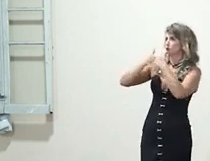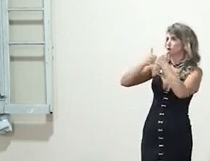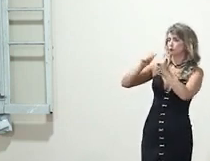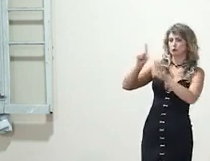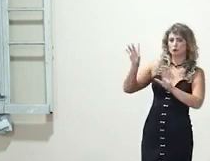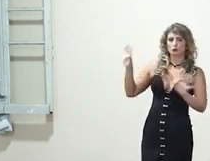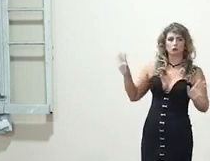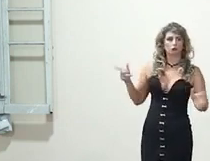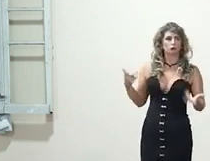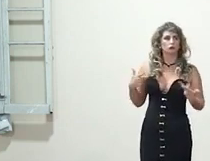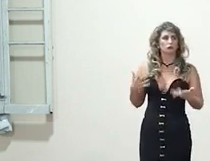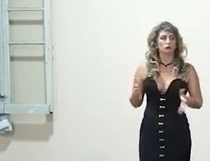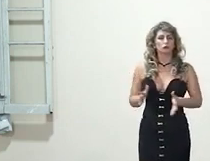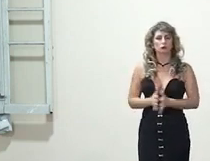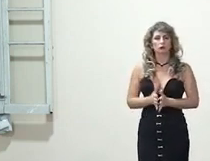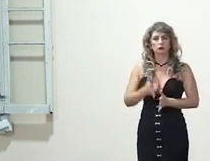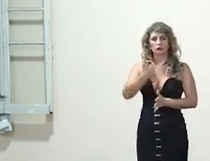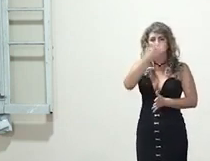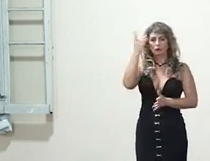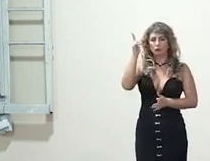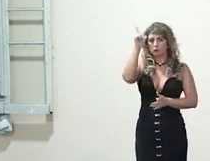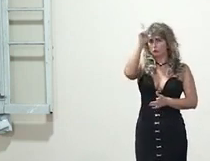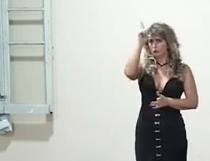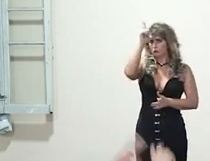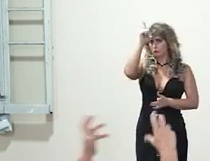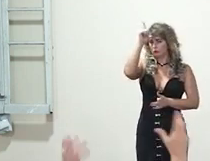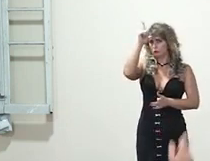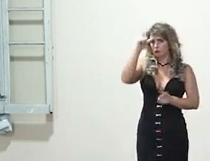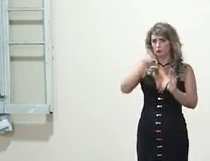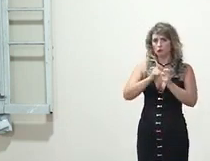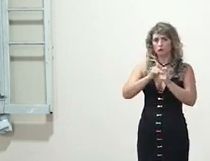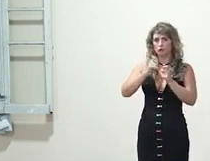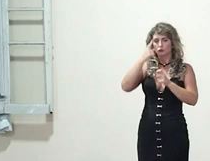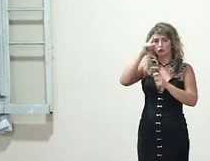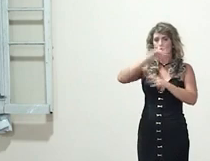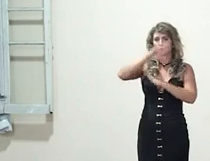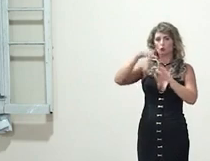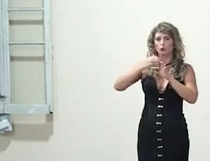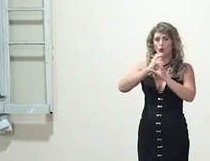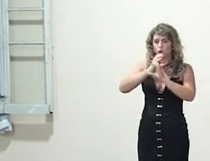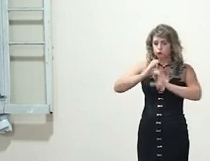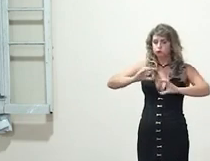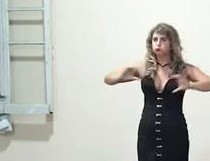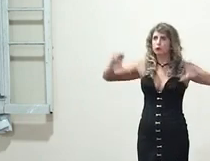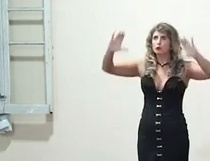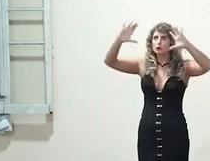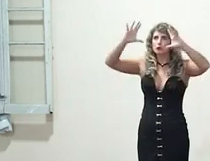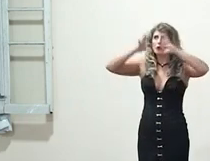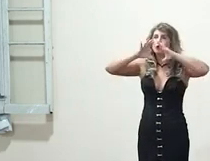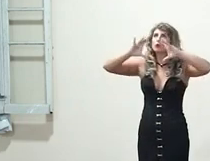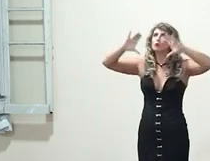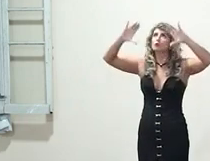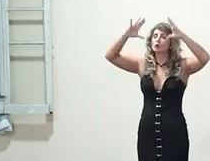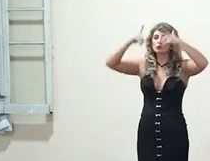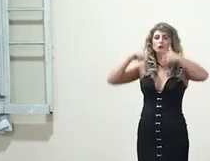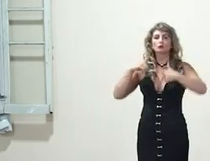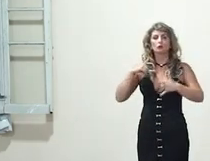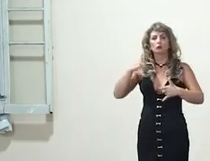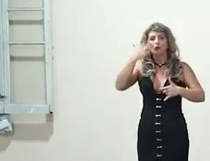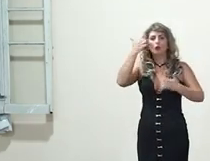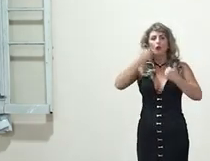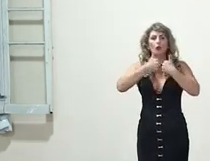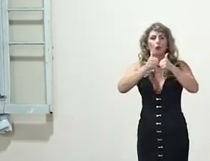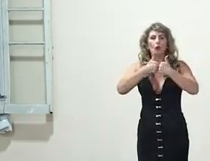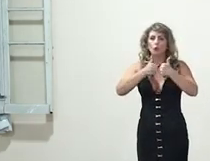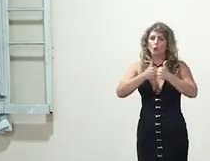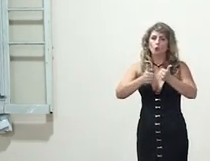Já fiz uma vez que veio o pessoal da Alemanha aqui, fiquei o dia inteiro fazendo as bolhas e tal. O dia inteiro. E tinha ônibus, aquelas bolhas,